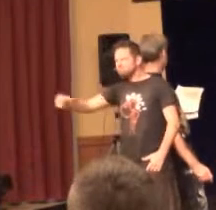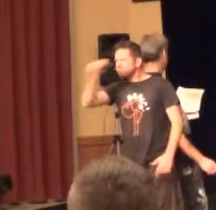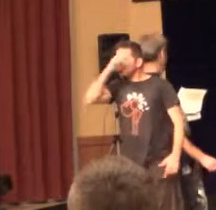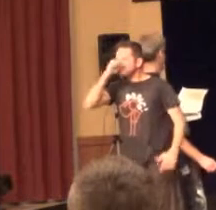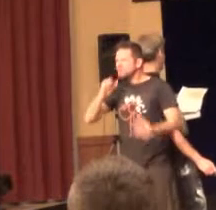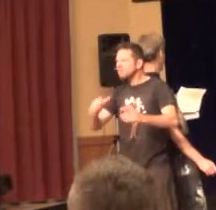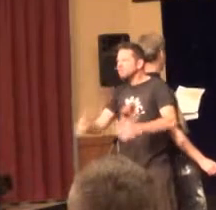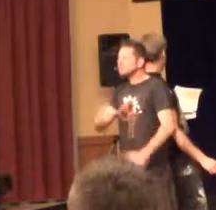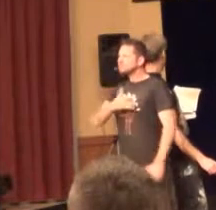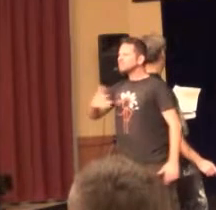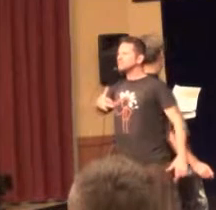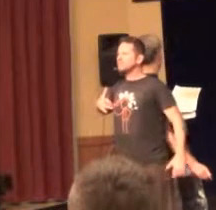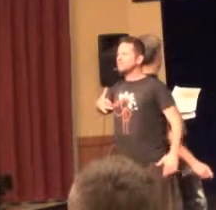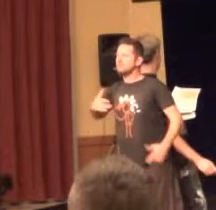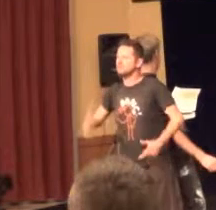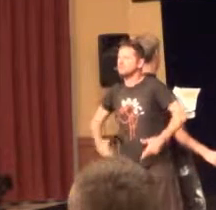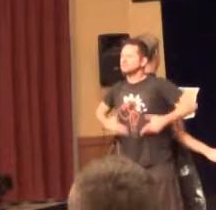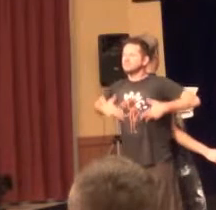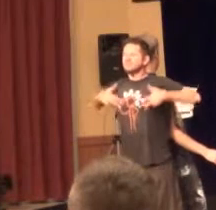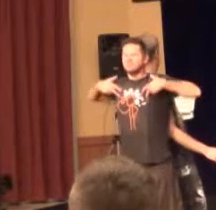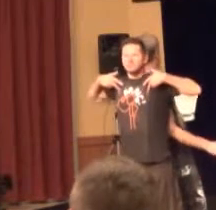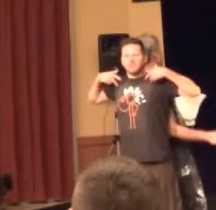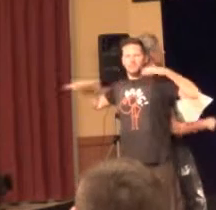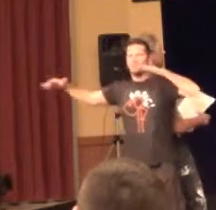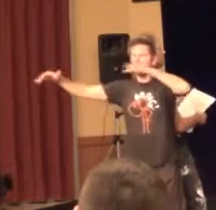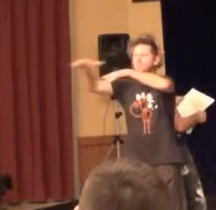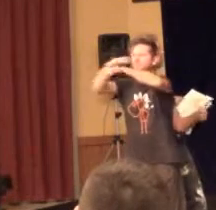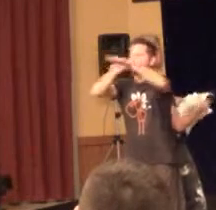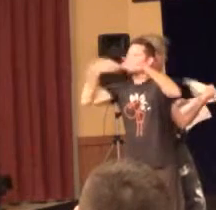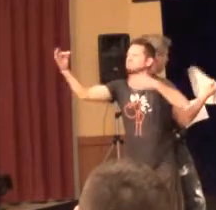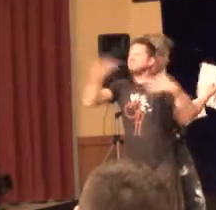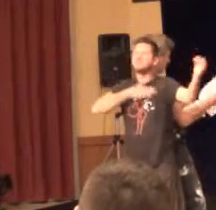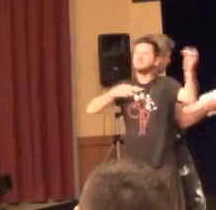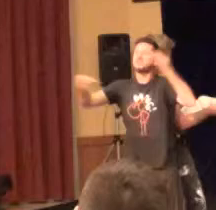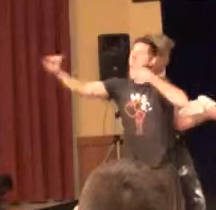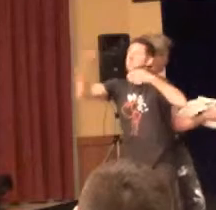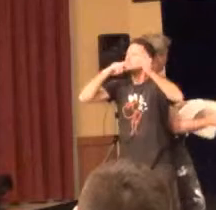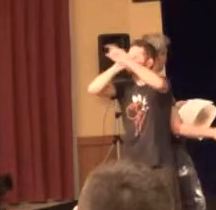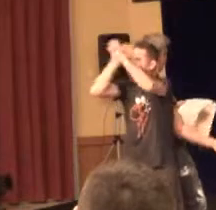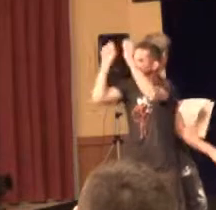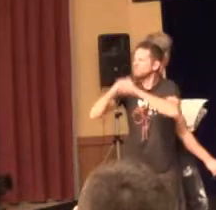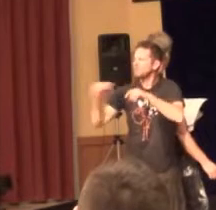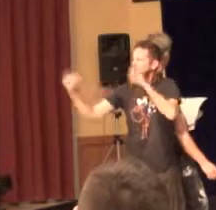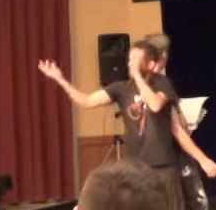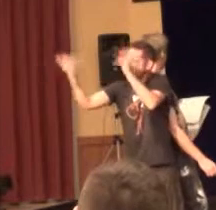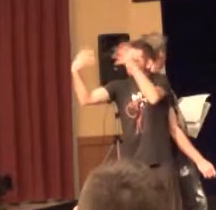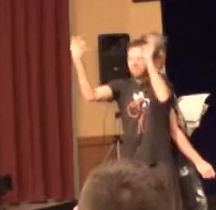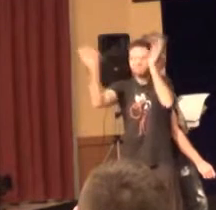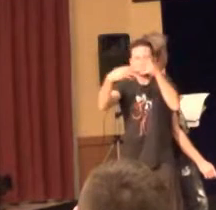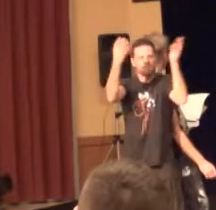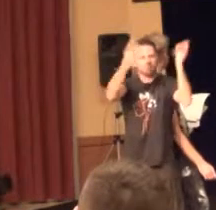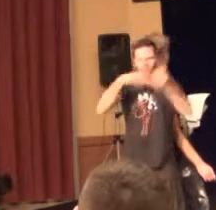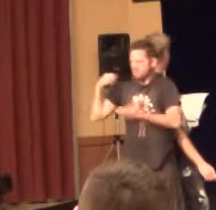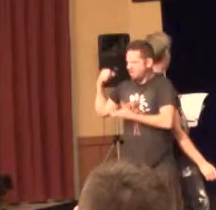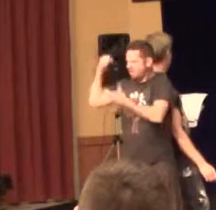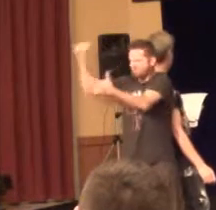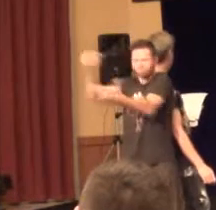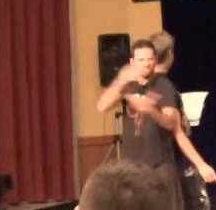sain, vivre dans l'harmonie de ce qui se dit, se porte, se fait,